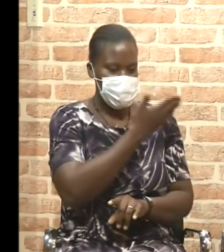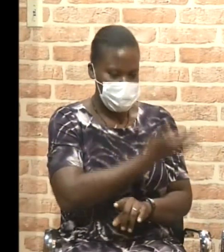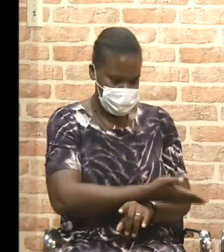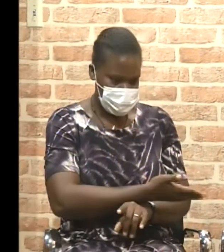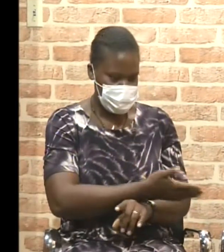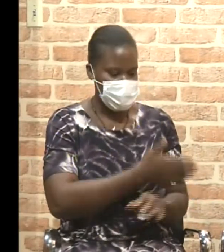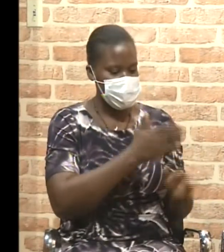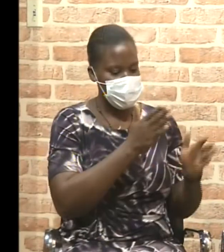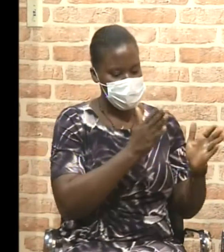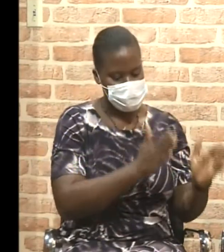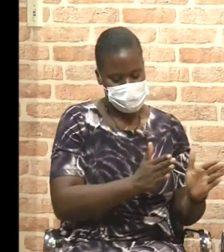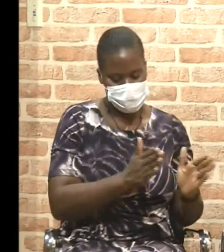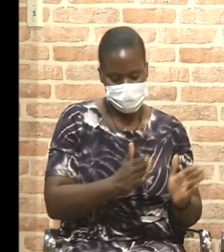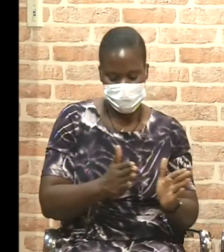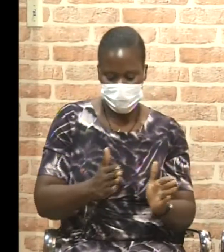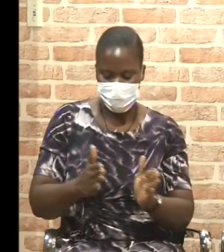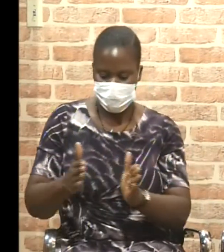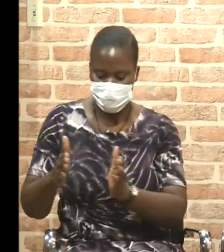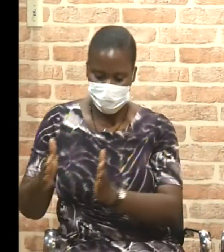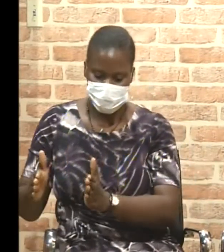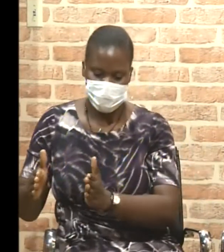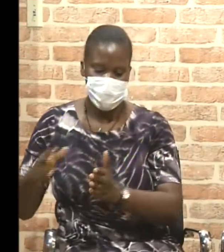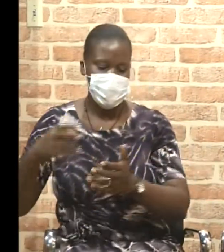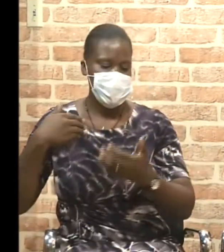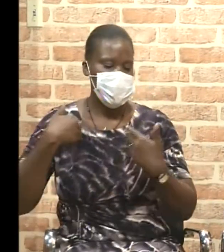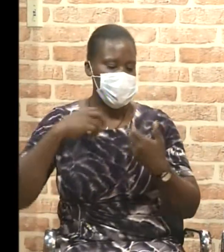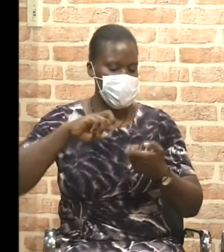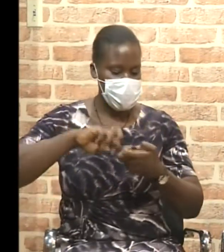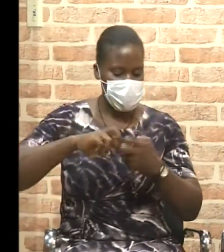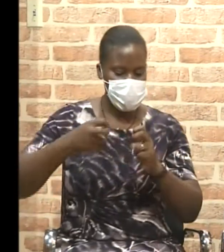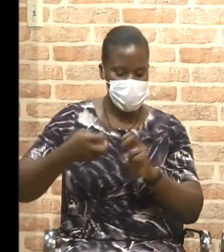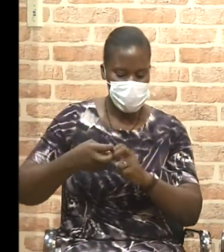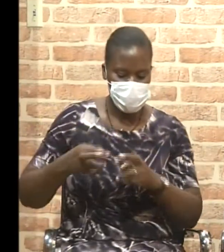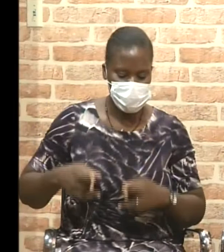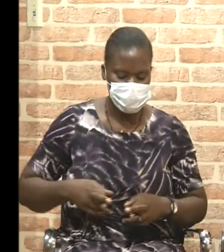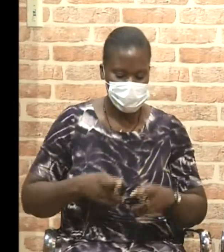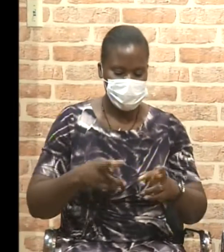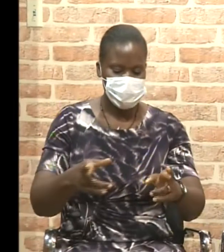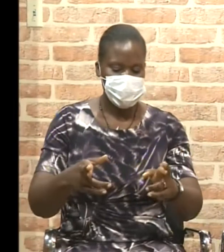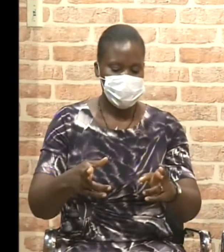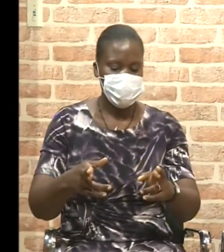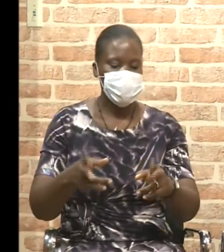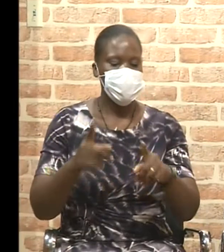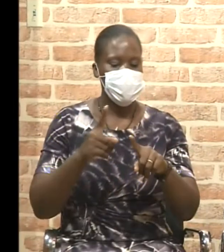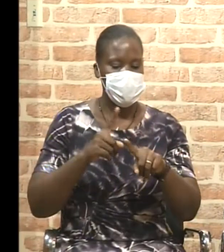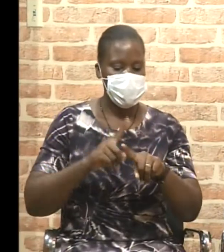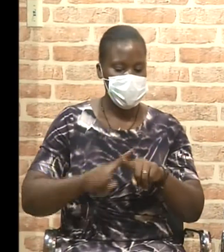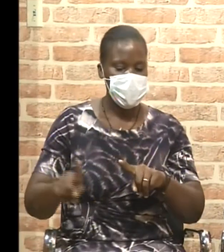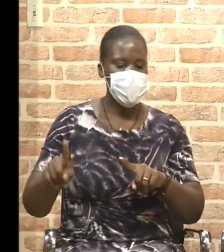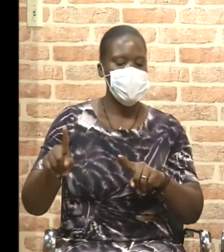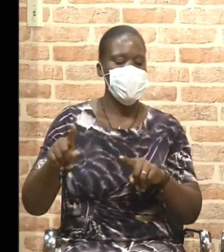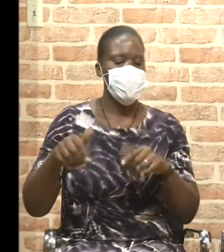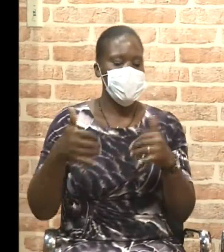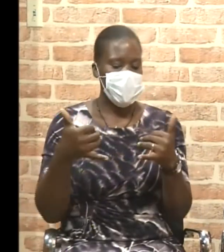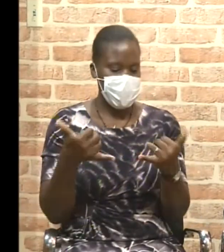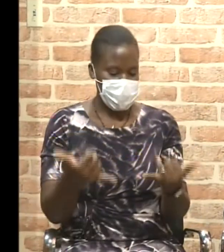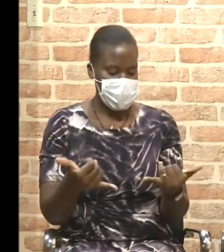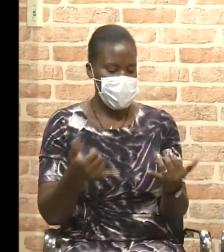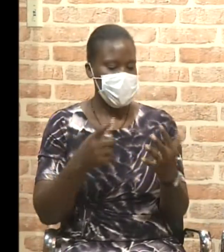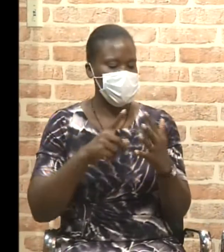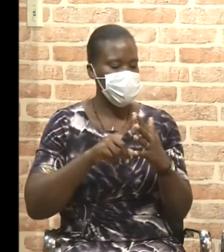nous aller à Gonaïve, mais t'es venu un problème dans route là. Mm-hmm. Donc nous t'es obligé faire bac. Mais maintenant, automatiquement nous